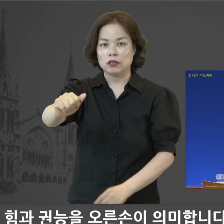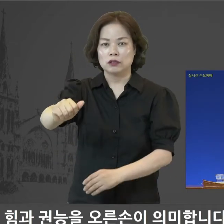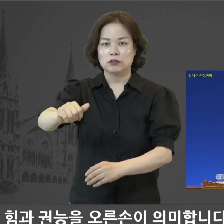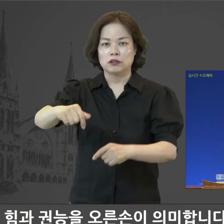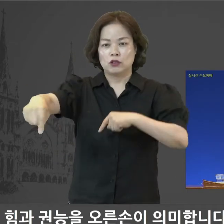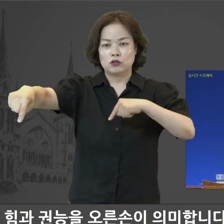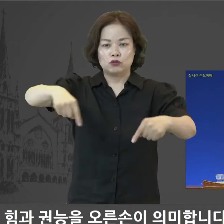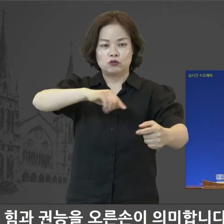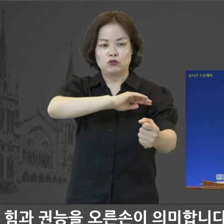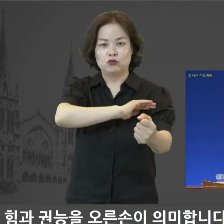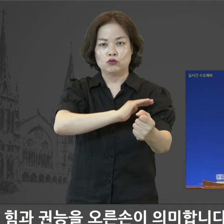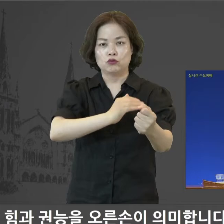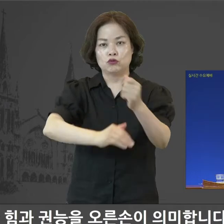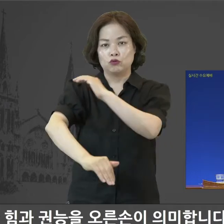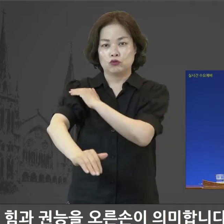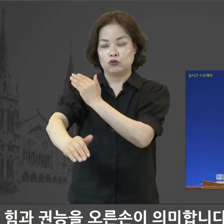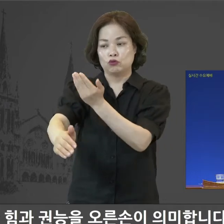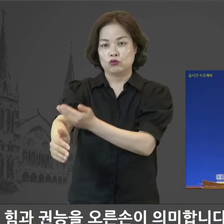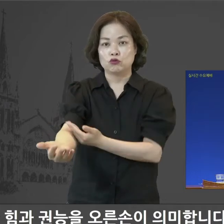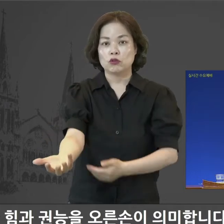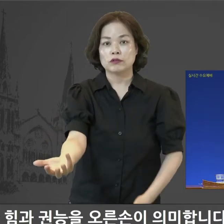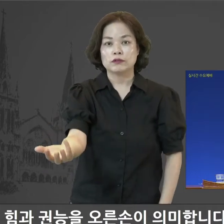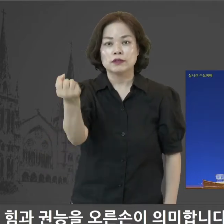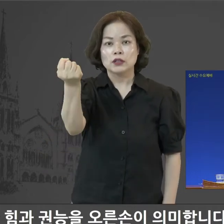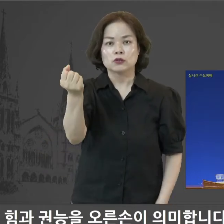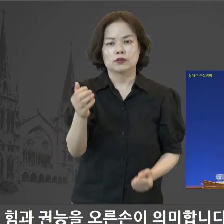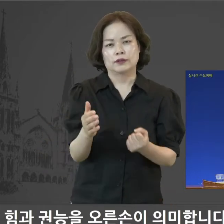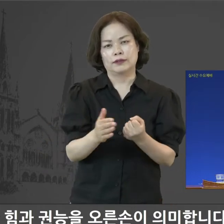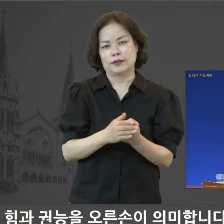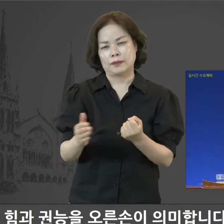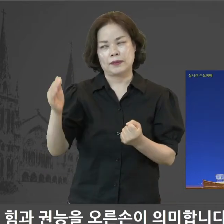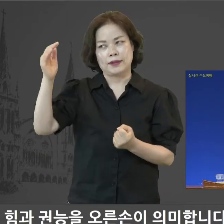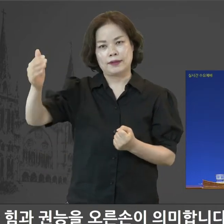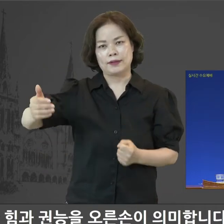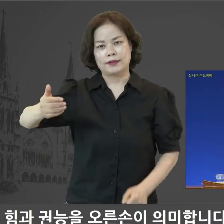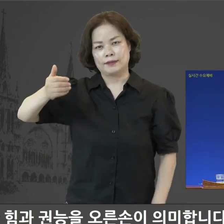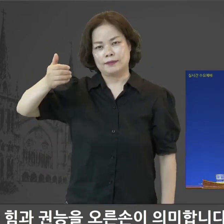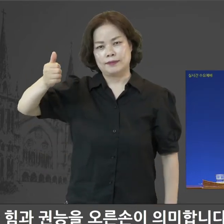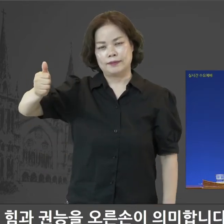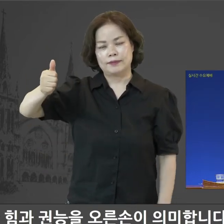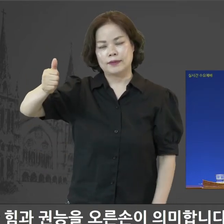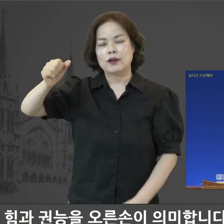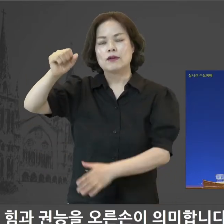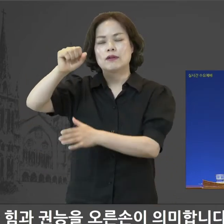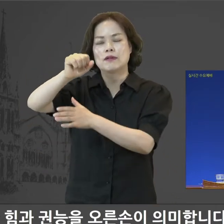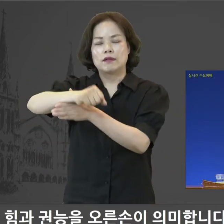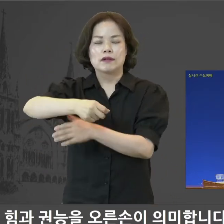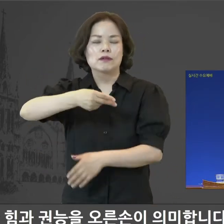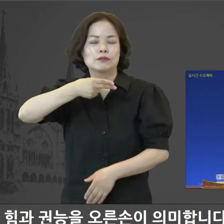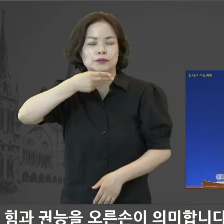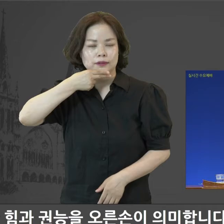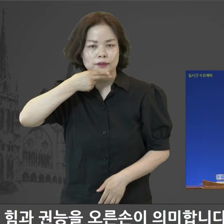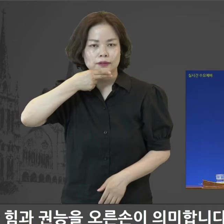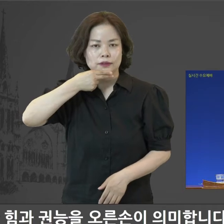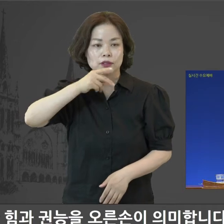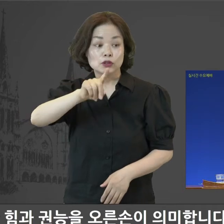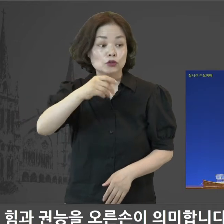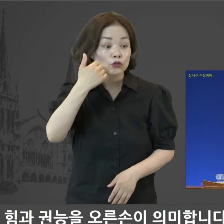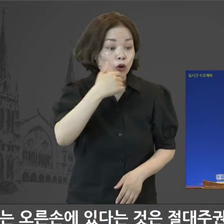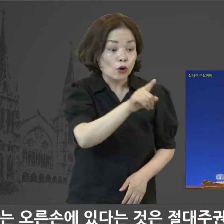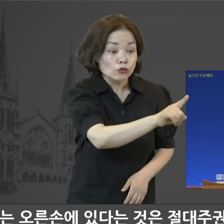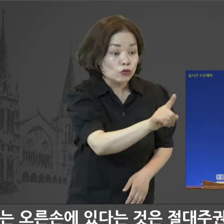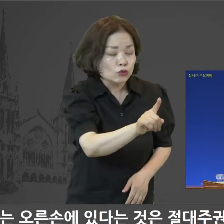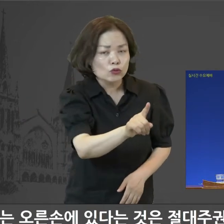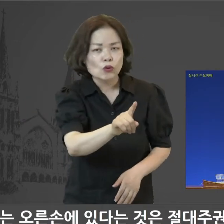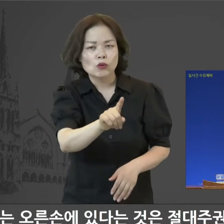주권으로 두루마리를 붙잡고 계시기 때문에 하나님의 허락이 없이는 그 누구도